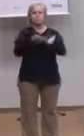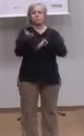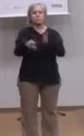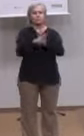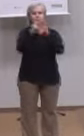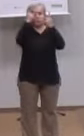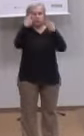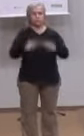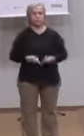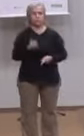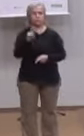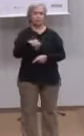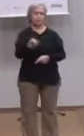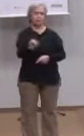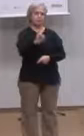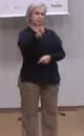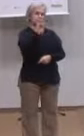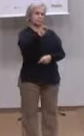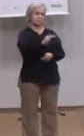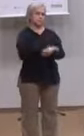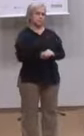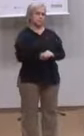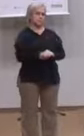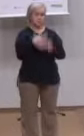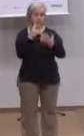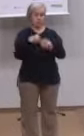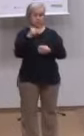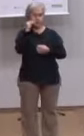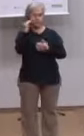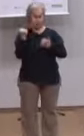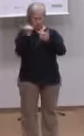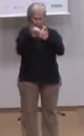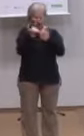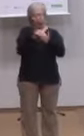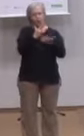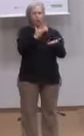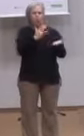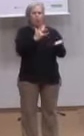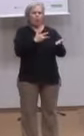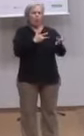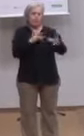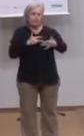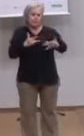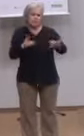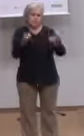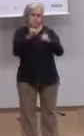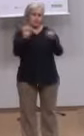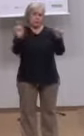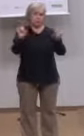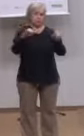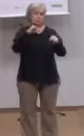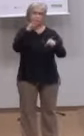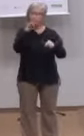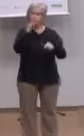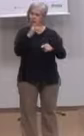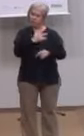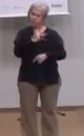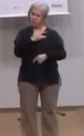cidadãos. Isso é importante. E não se colocar no lugar de coitado, porque ninguém é e nem deve ser tratado